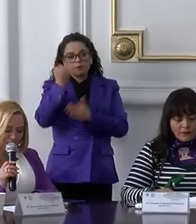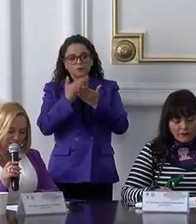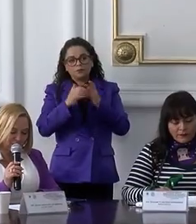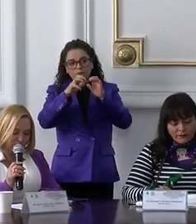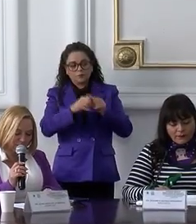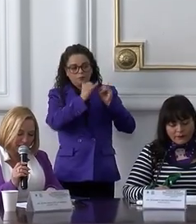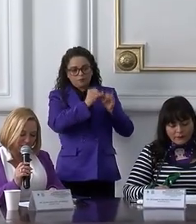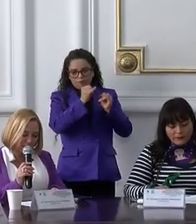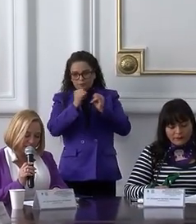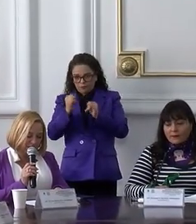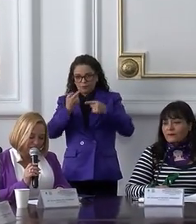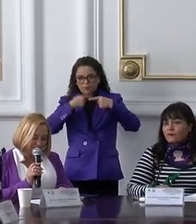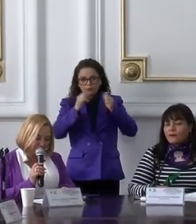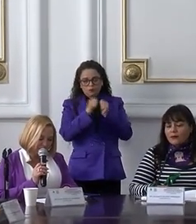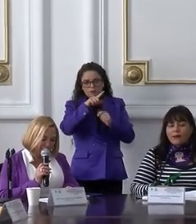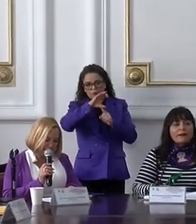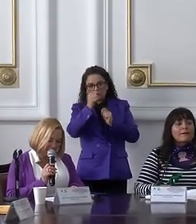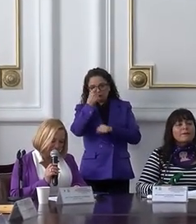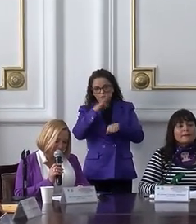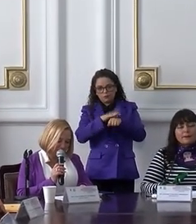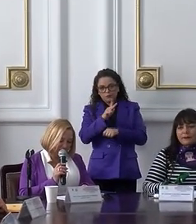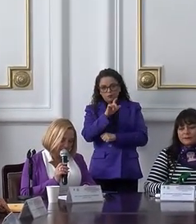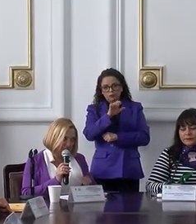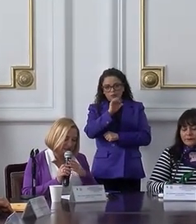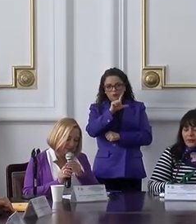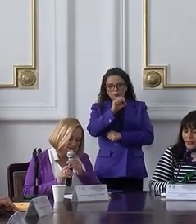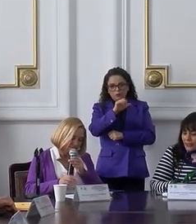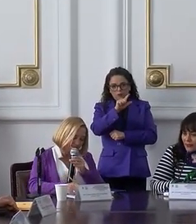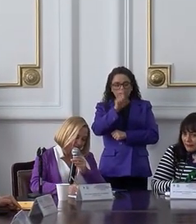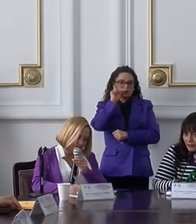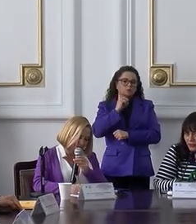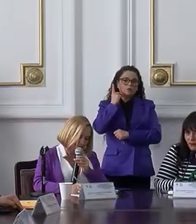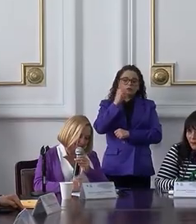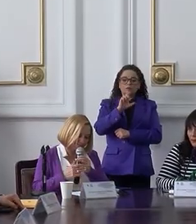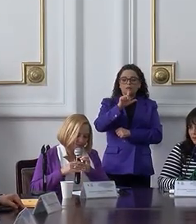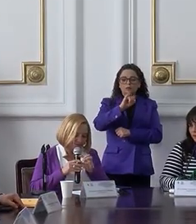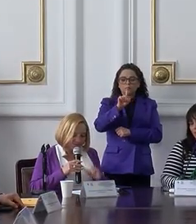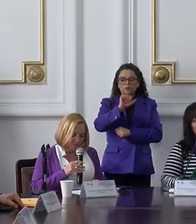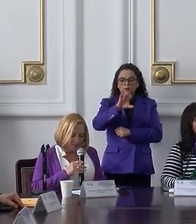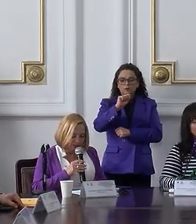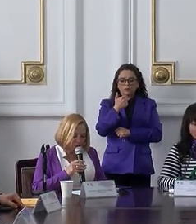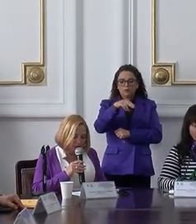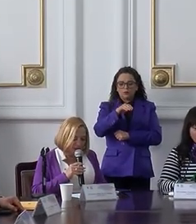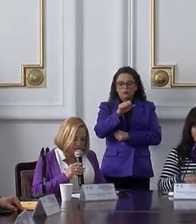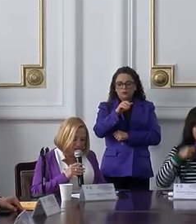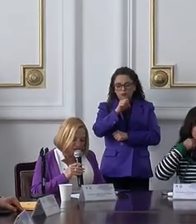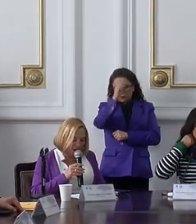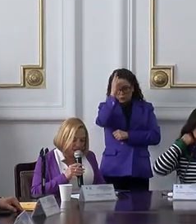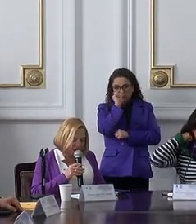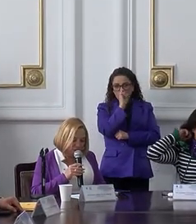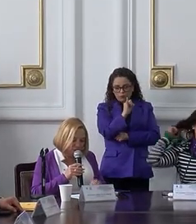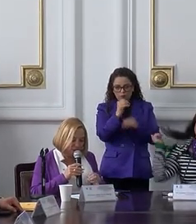Comisión de Administración Pública Local, diputada Elizabeth Mateos Hernández. Elizabeth Mateos, a favor.